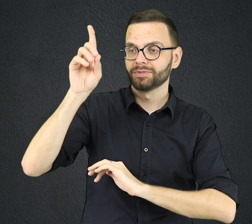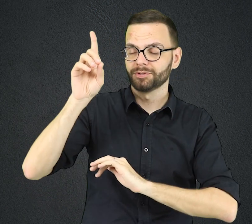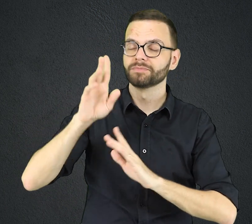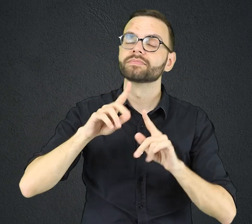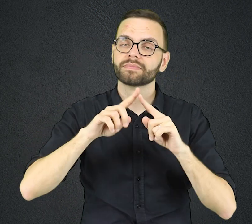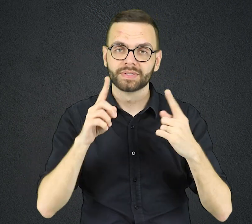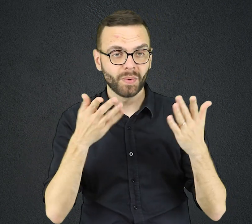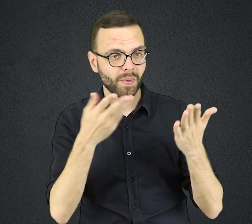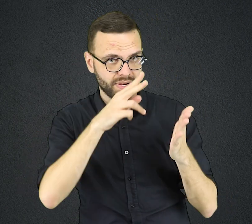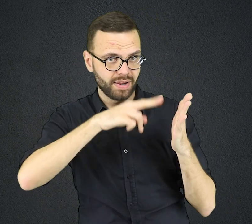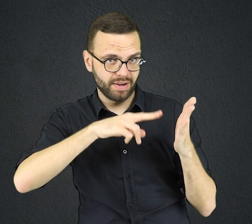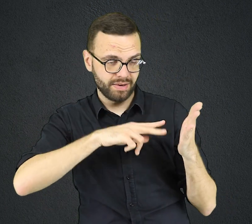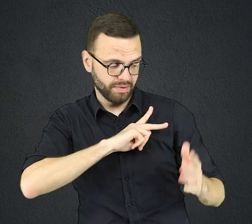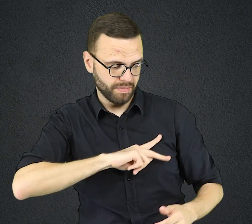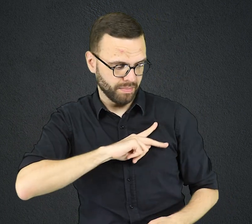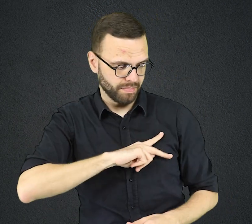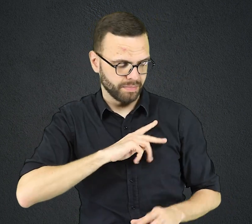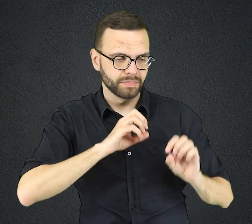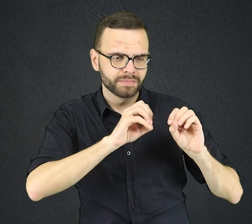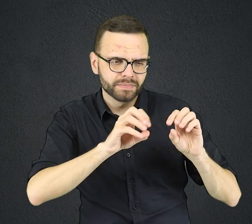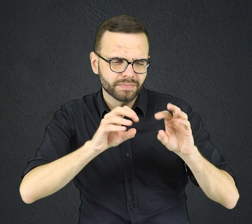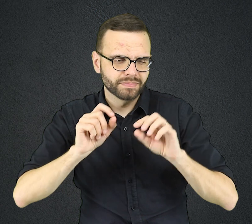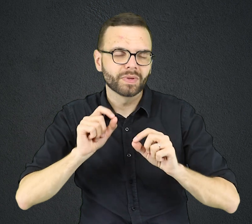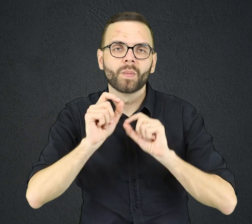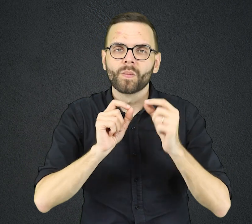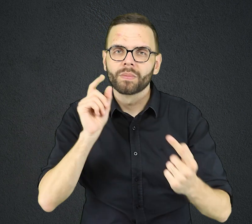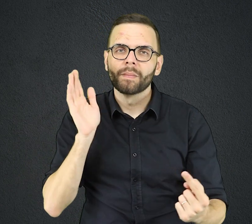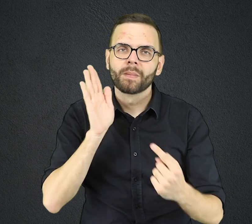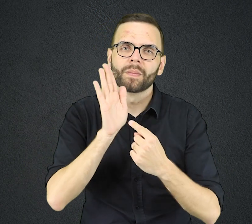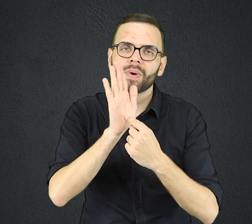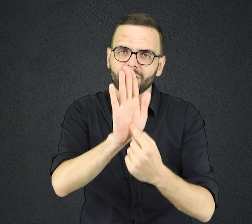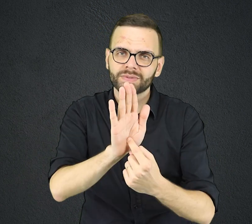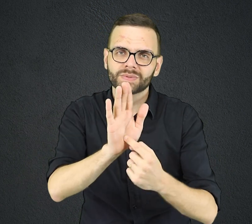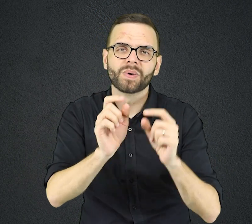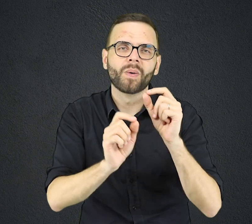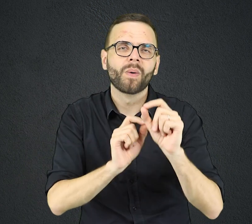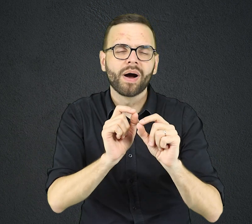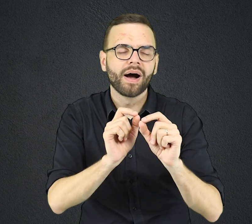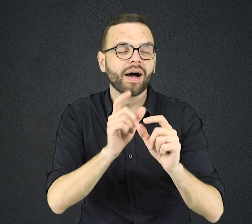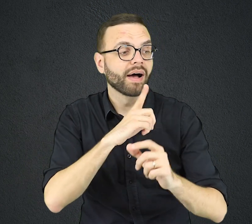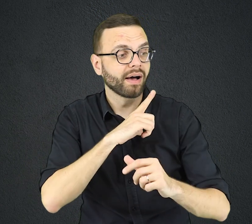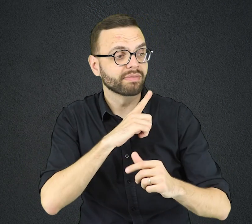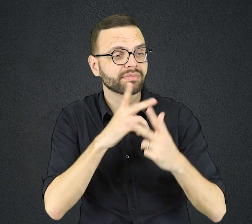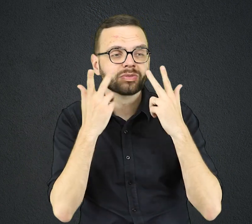de hoje, Paulo, entre outros ensinos, explica a razão disso utilizando um exemplo comum a